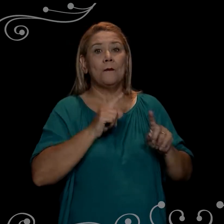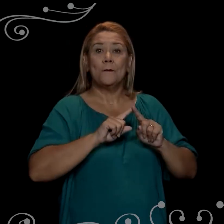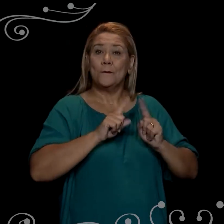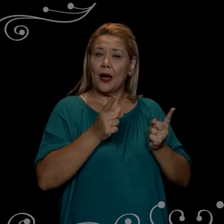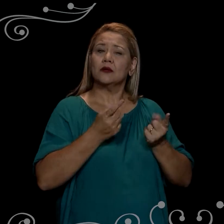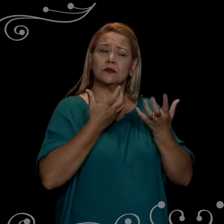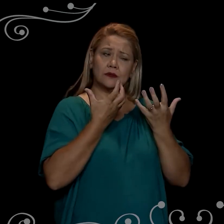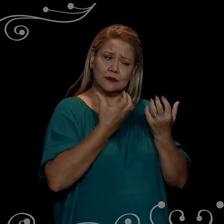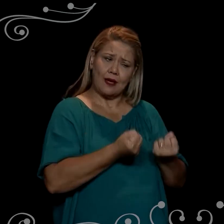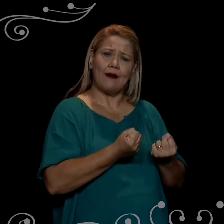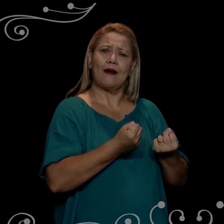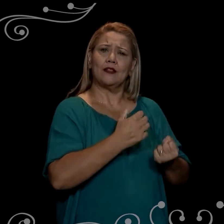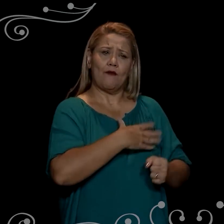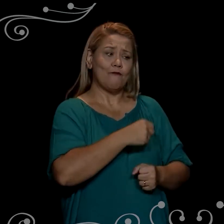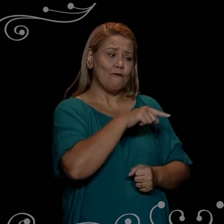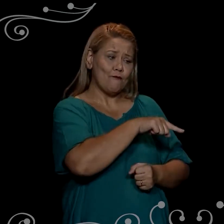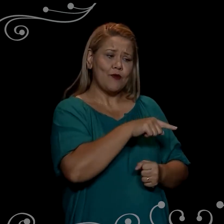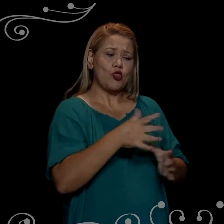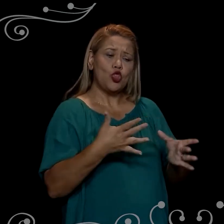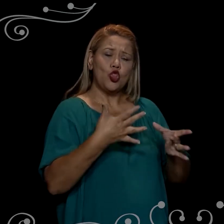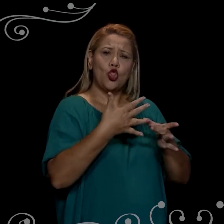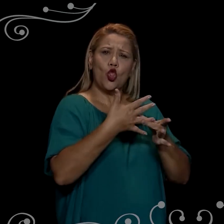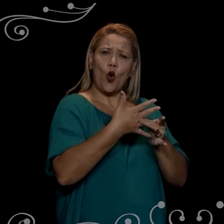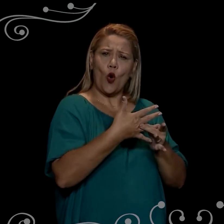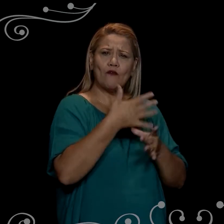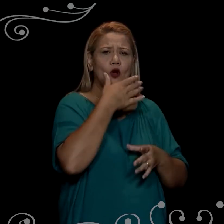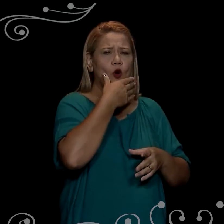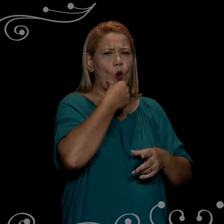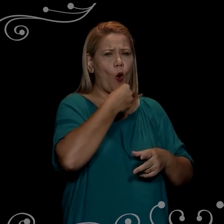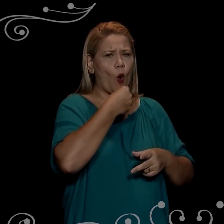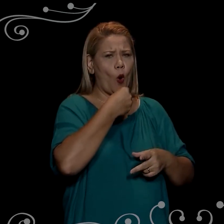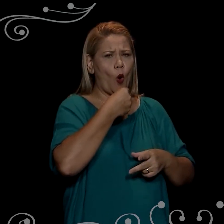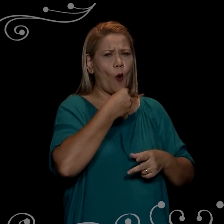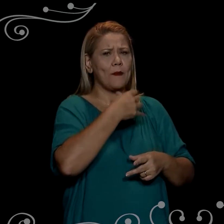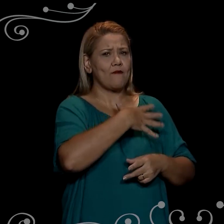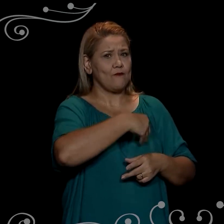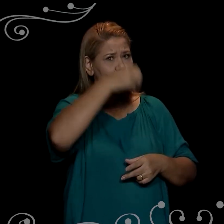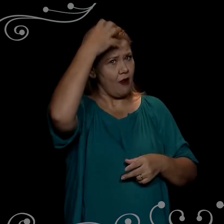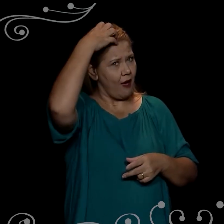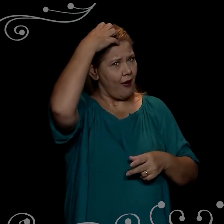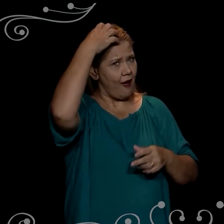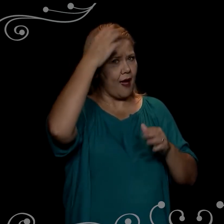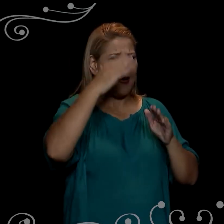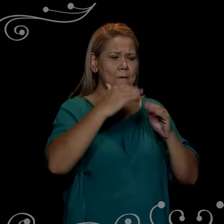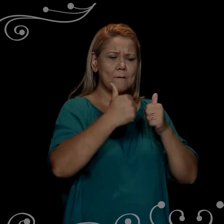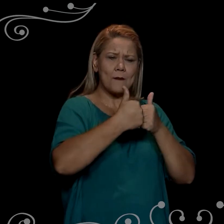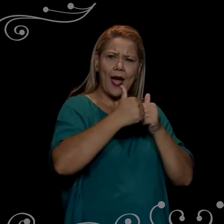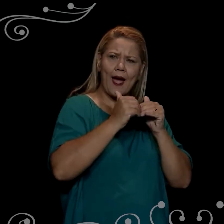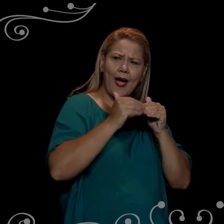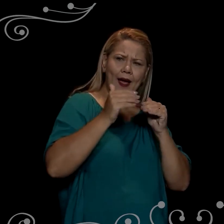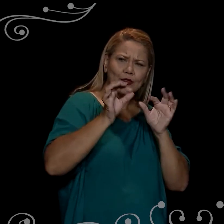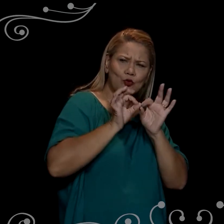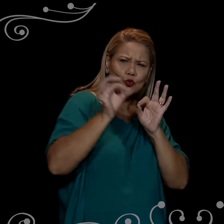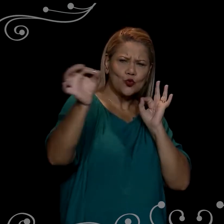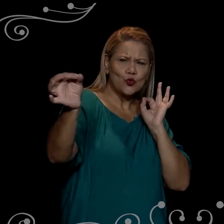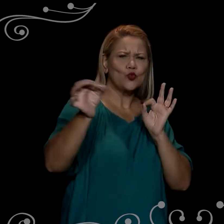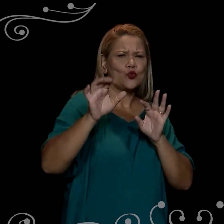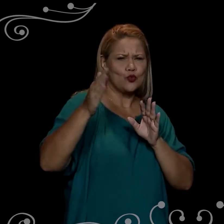que sua filha ficasse noiva do príncipe de um reino vizinho, um jovem que jamais haviam